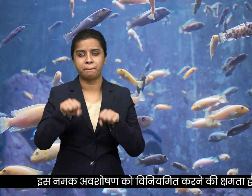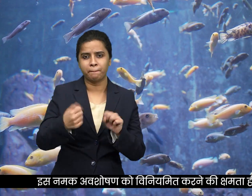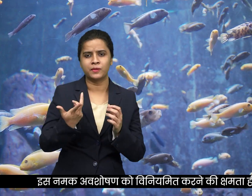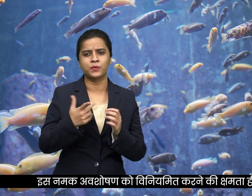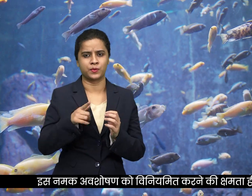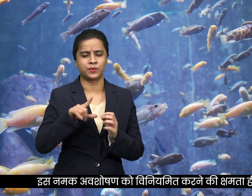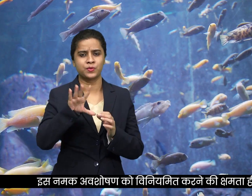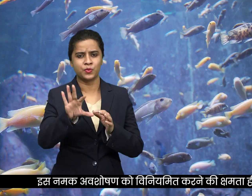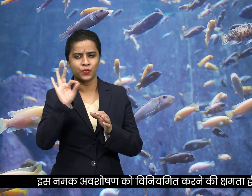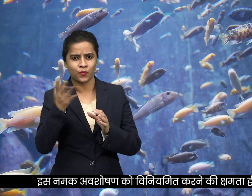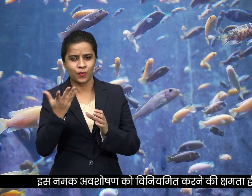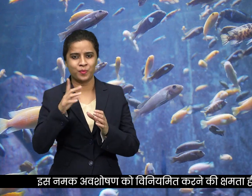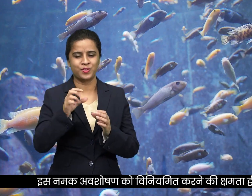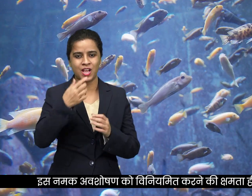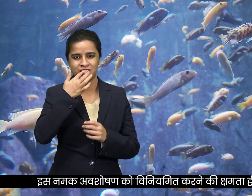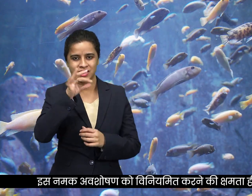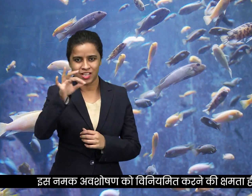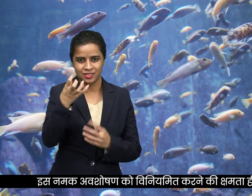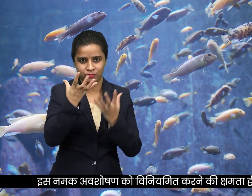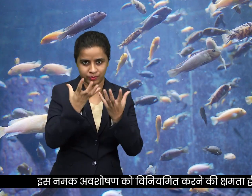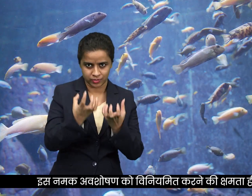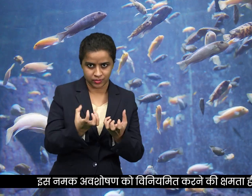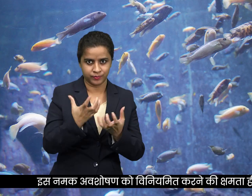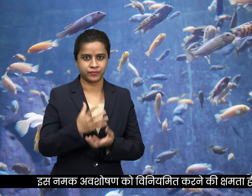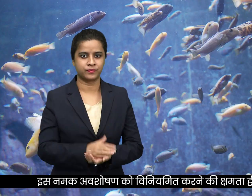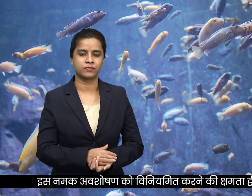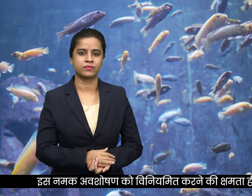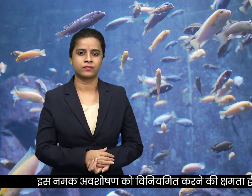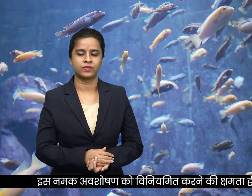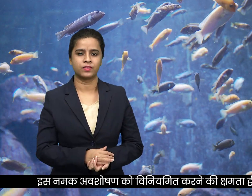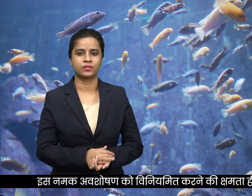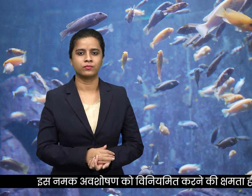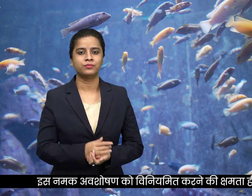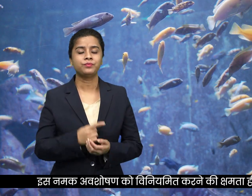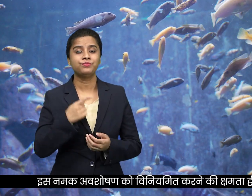को विनियमित करने की क्षमता ही खारे पानी के